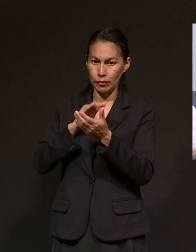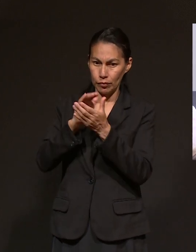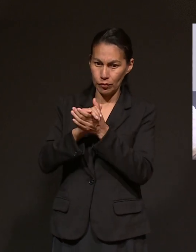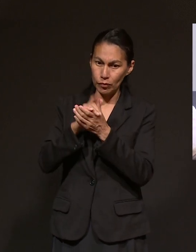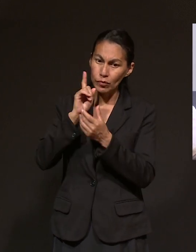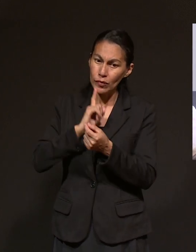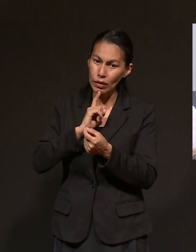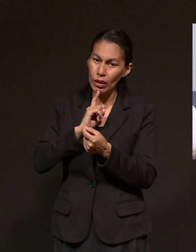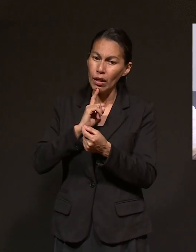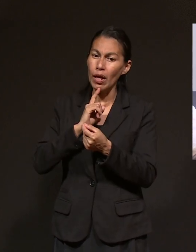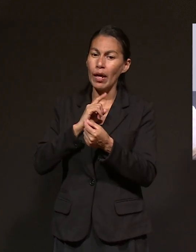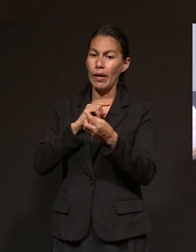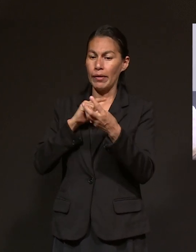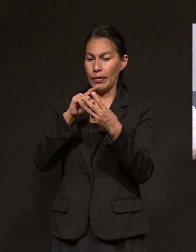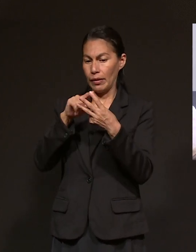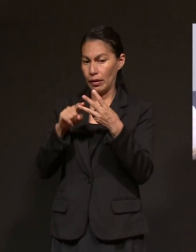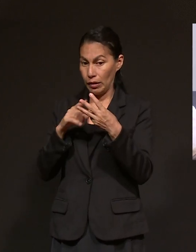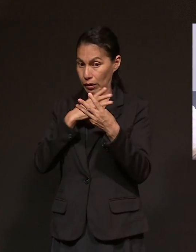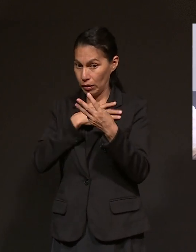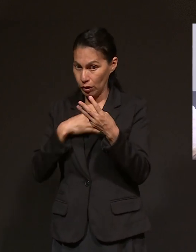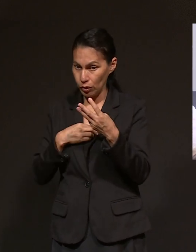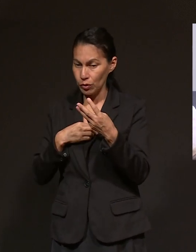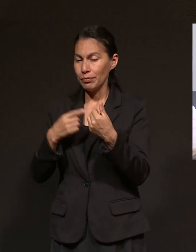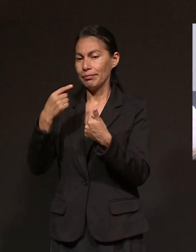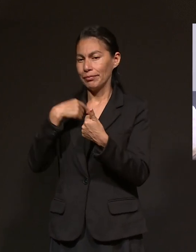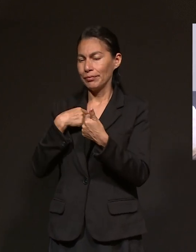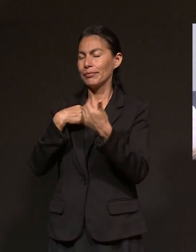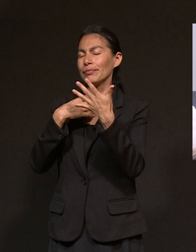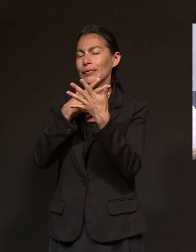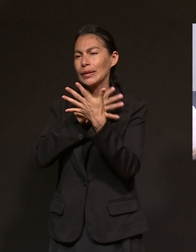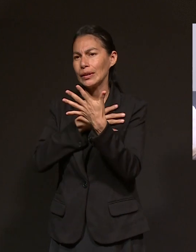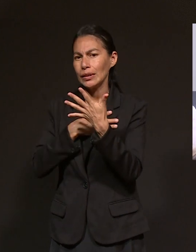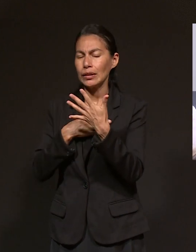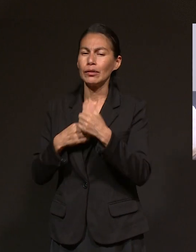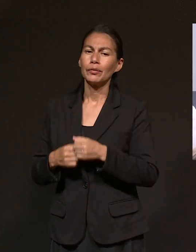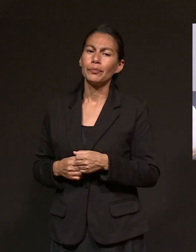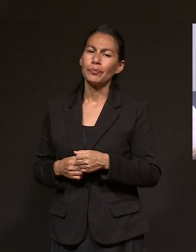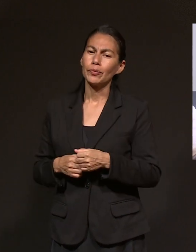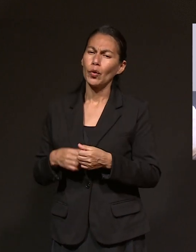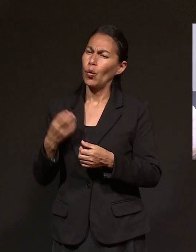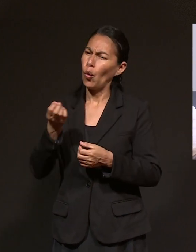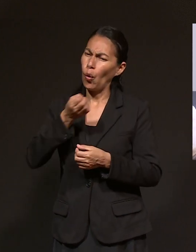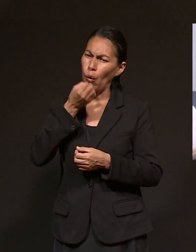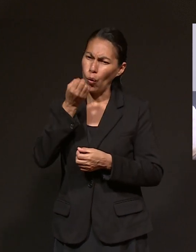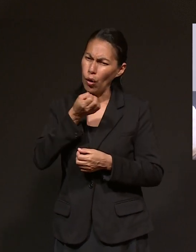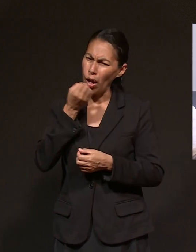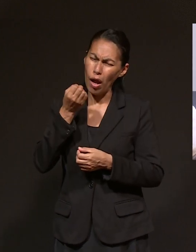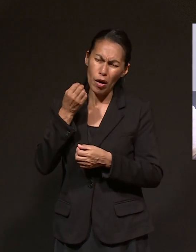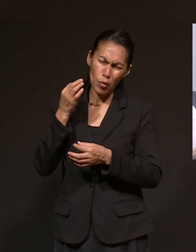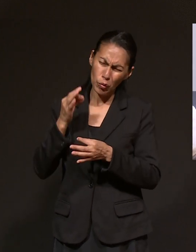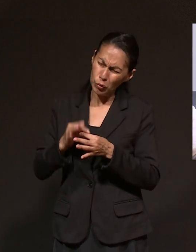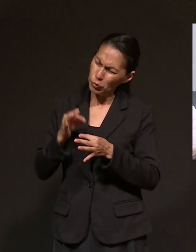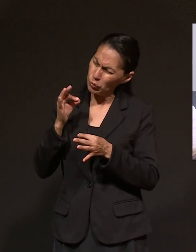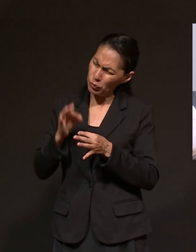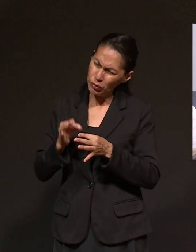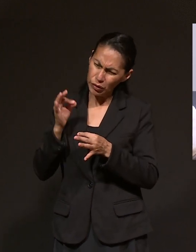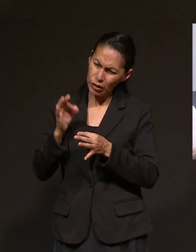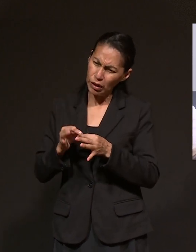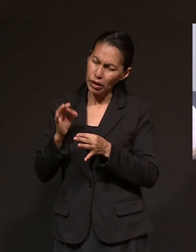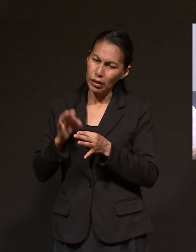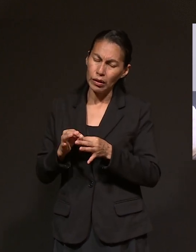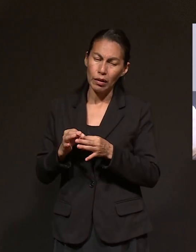los cinco. Mi esposa, mis tres hijos y yo. Y oramos pidiendo al Señor una casa.